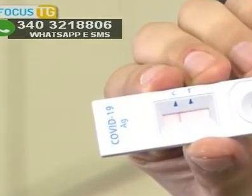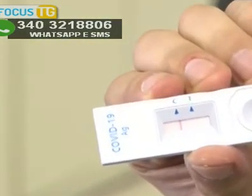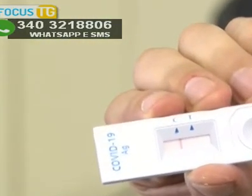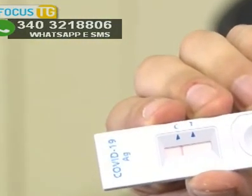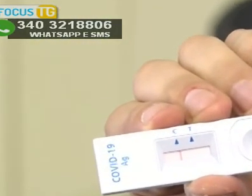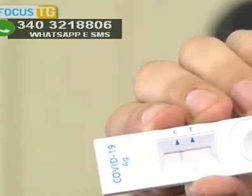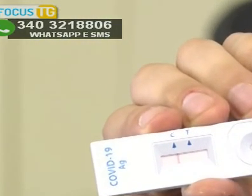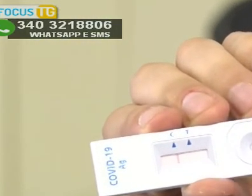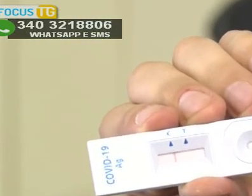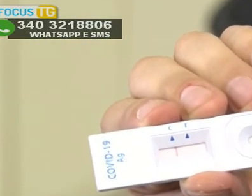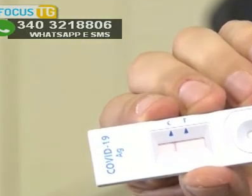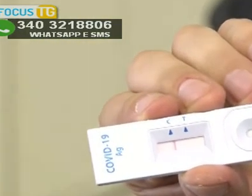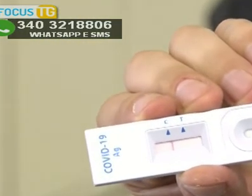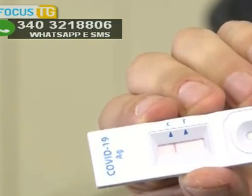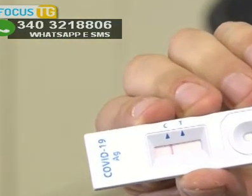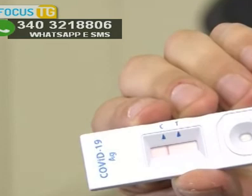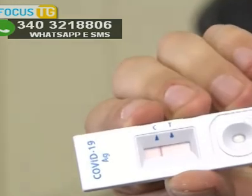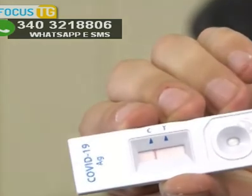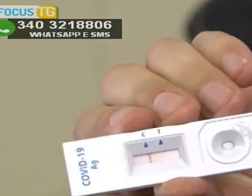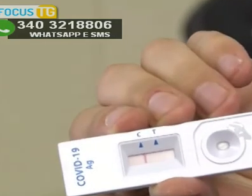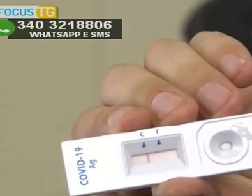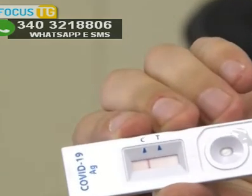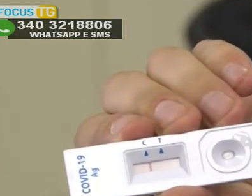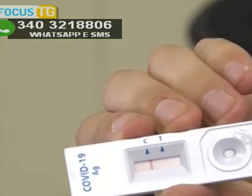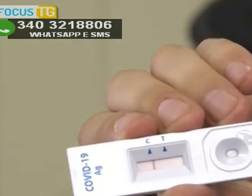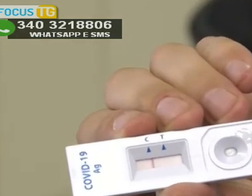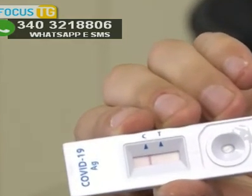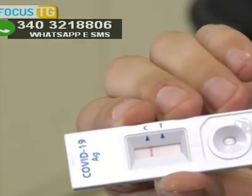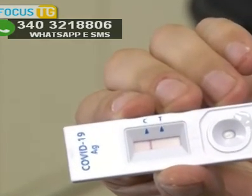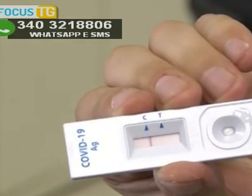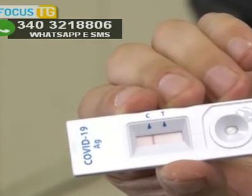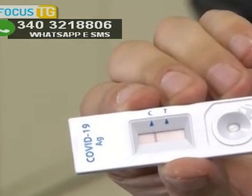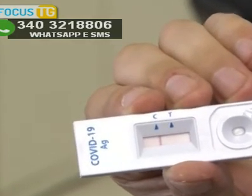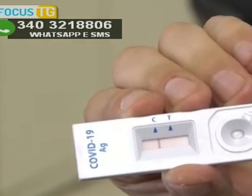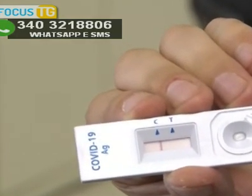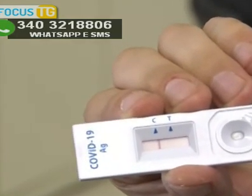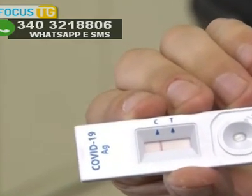ci consente immediatamente di isolare l'ipotetico positivo.